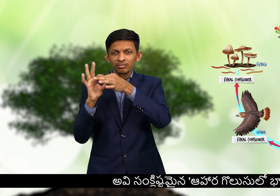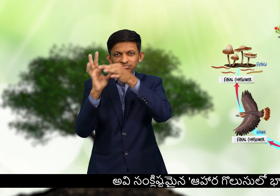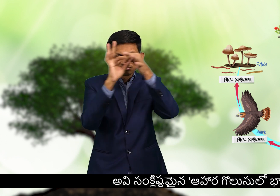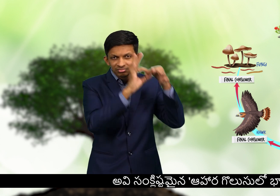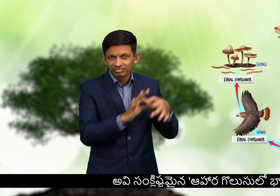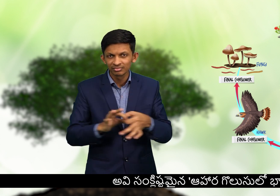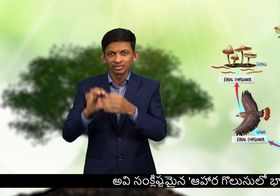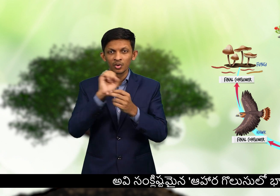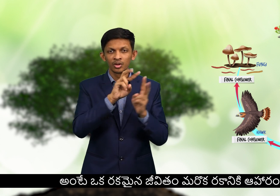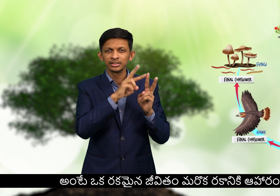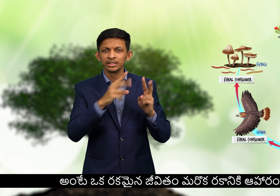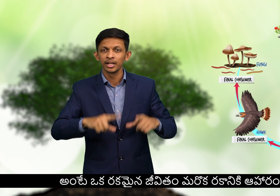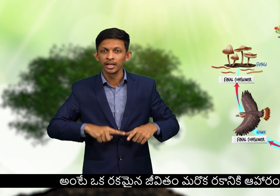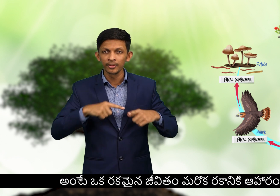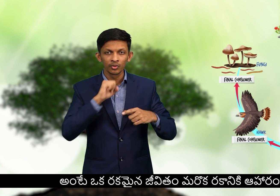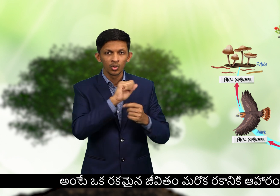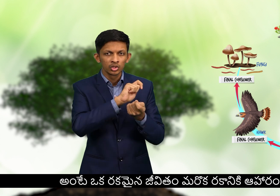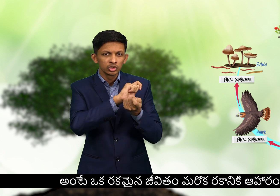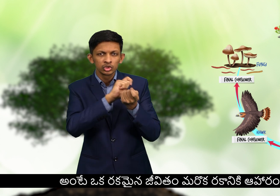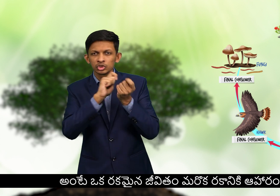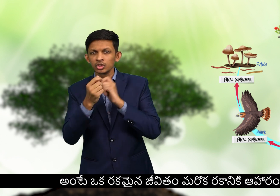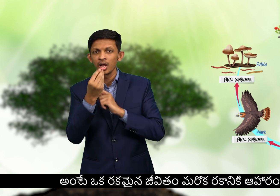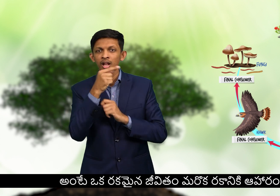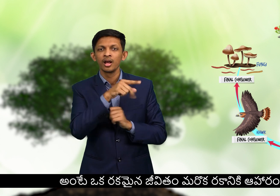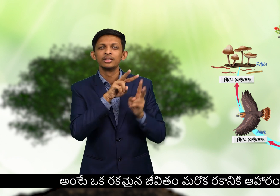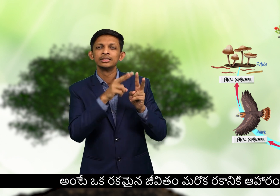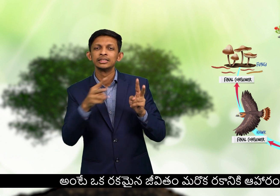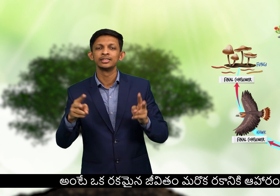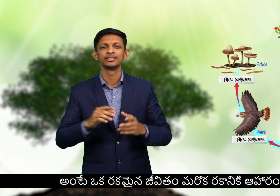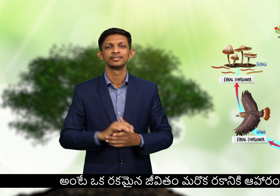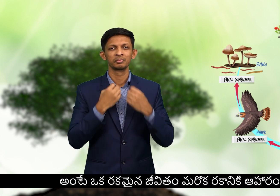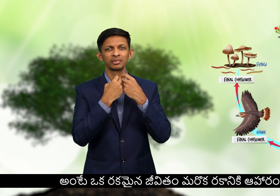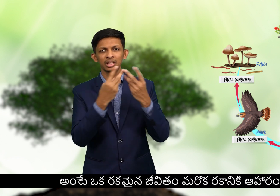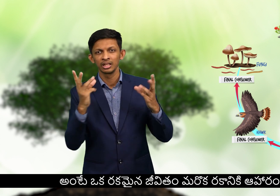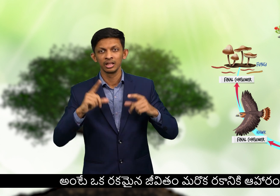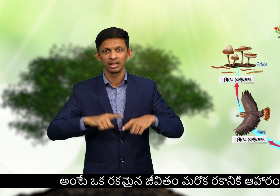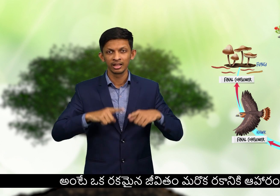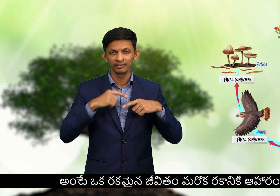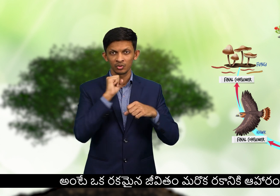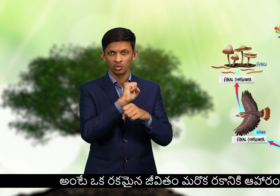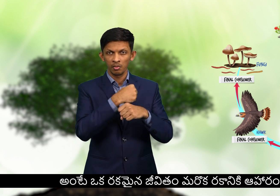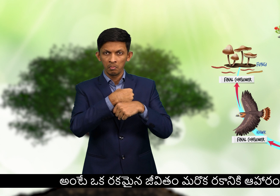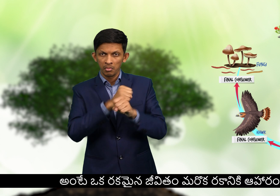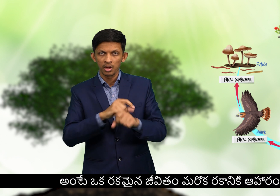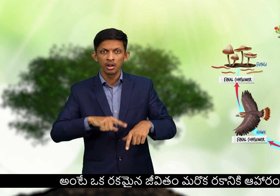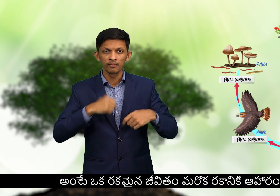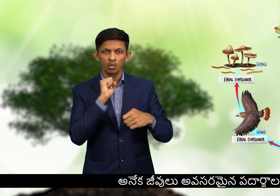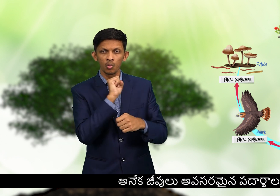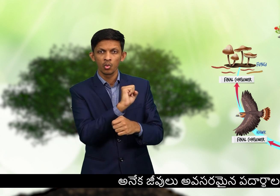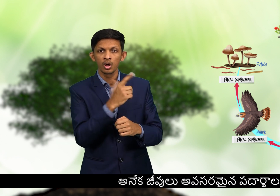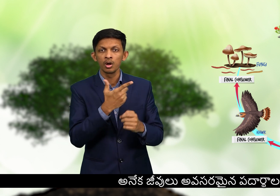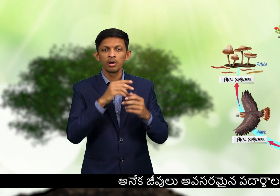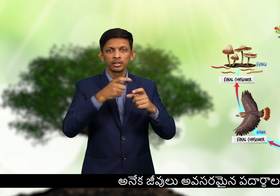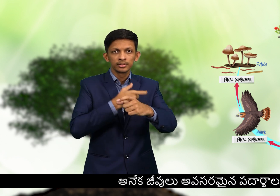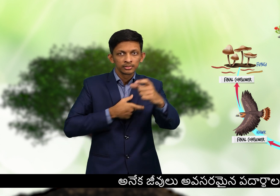గొలుసులో భాగం. అంటే ఒక రకమైన జీవితం మరొక రకానికి ఆహారంగా మారుతుంది.